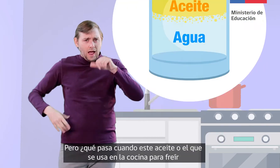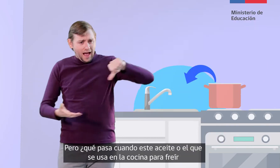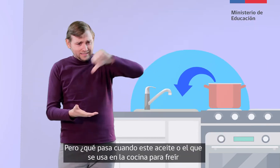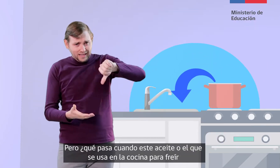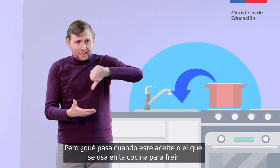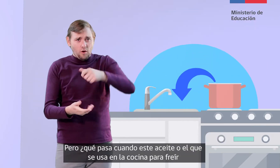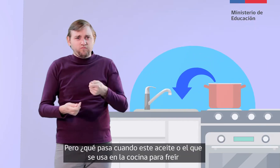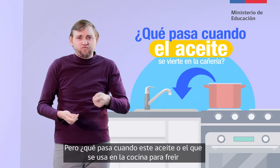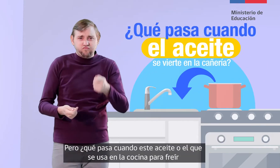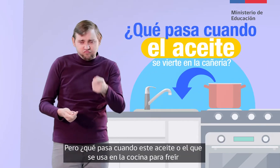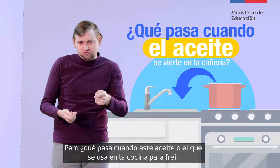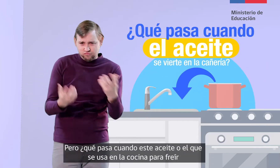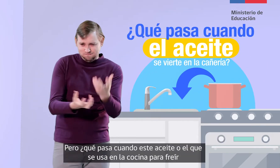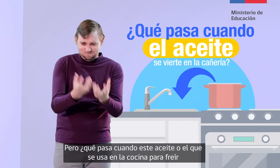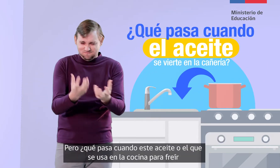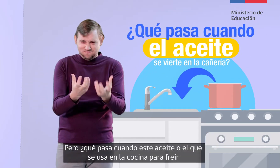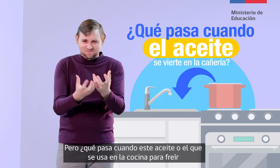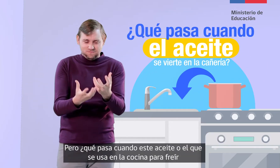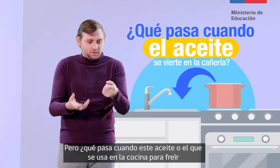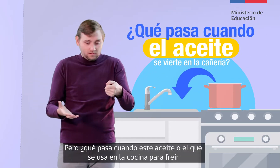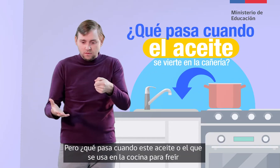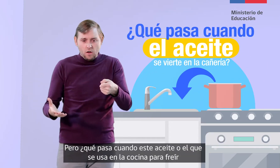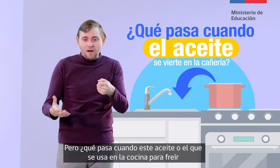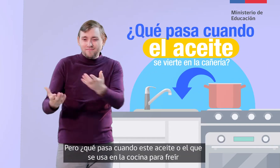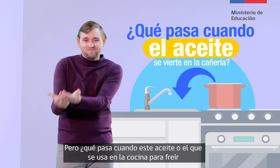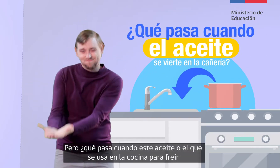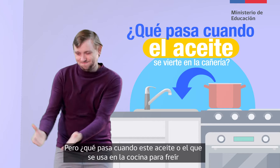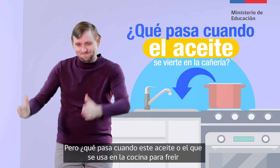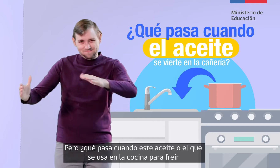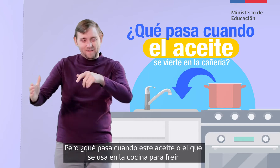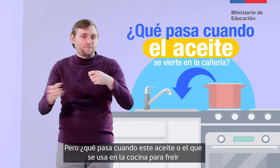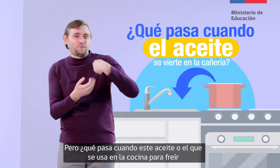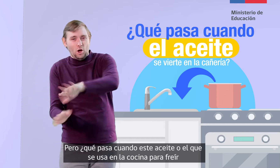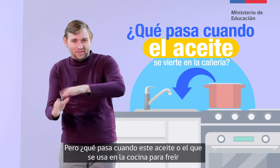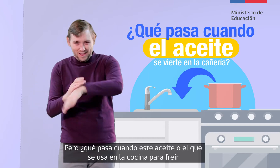Pero, ¿qué pasa cuando este aceite, o el que se usa en la cocina para freír,